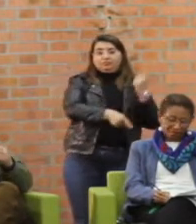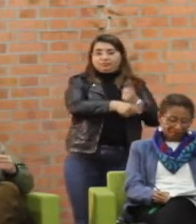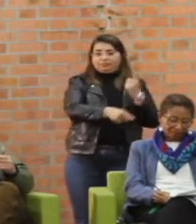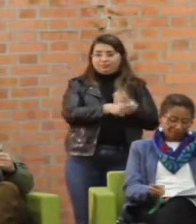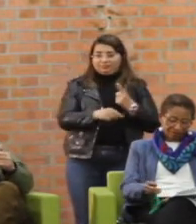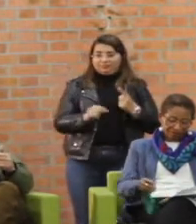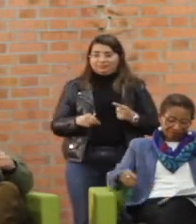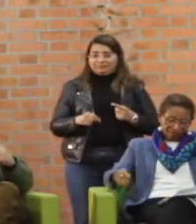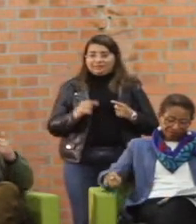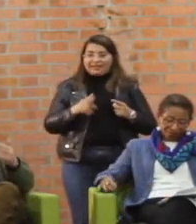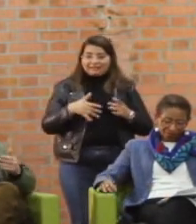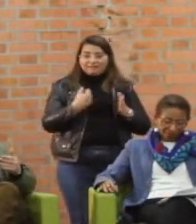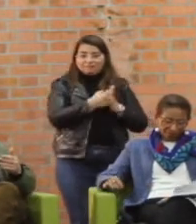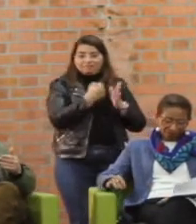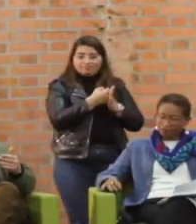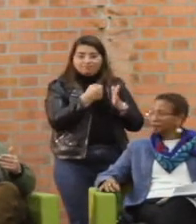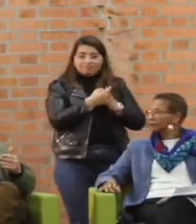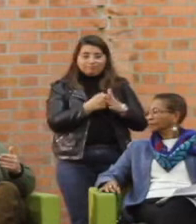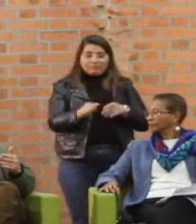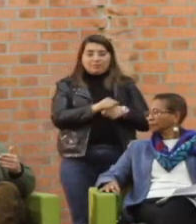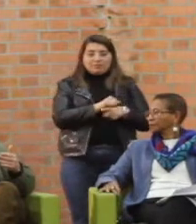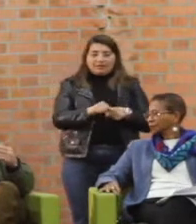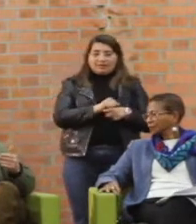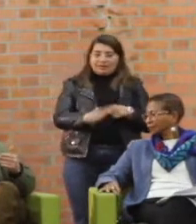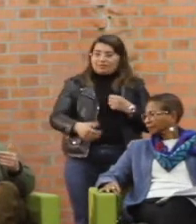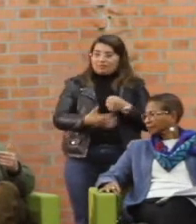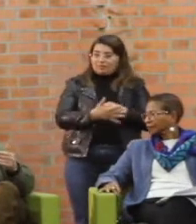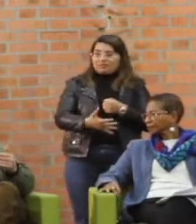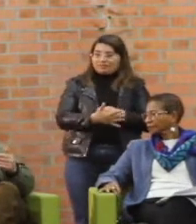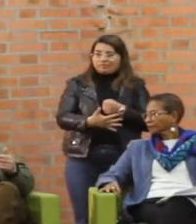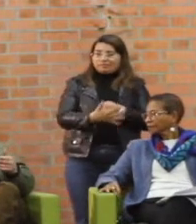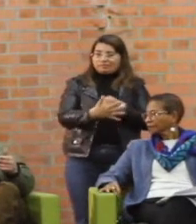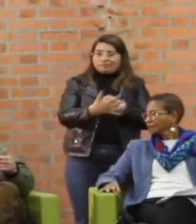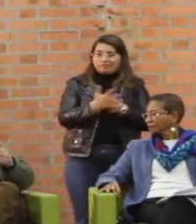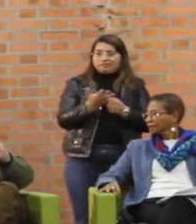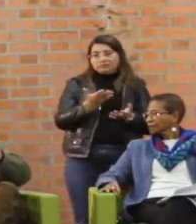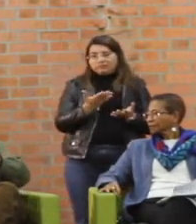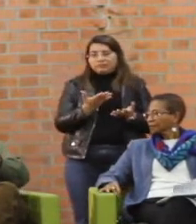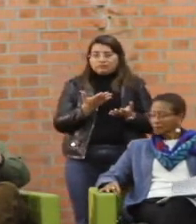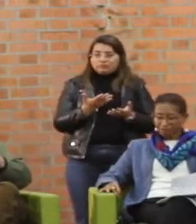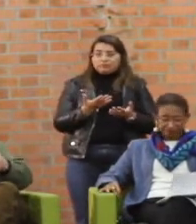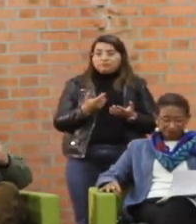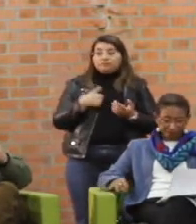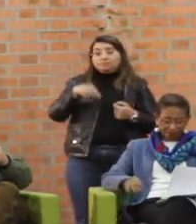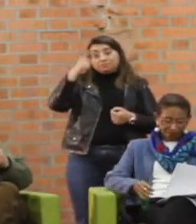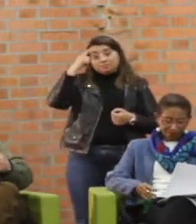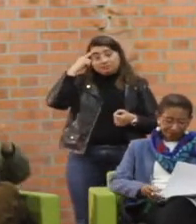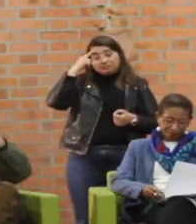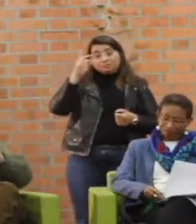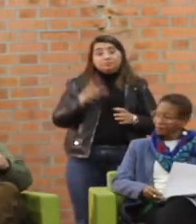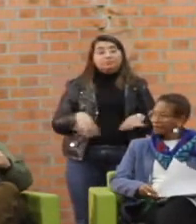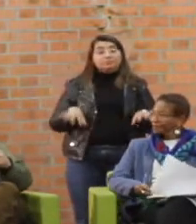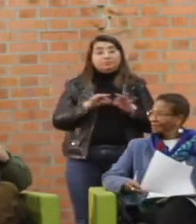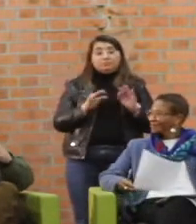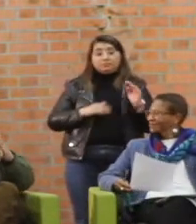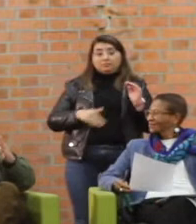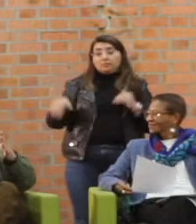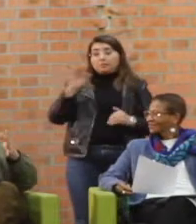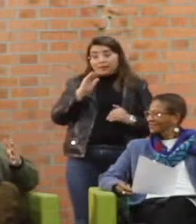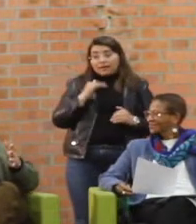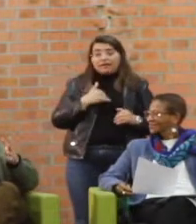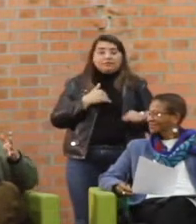yo creo que esta conquista todavía es frágil muy frágil yo le decía Ana Cristina yo creía que era más frágil